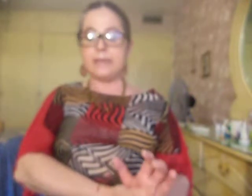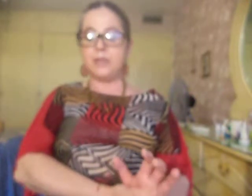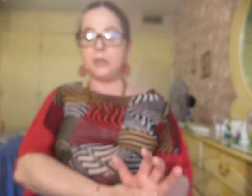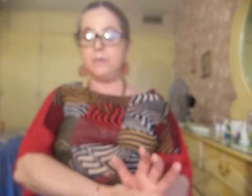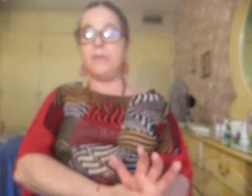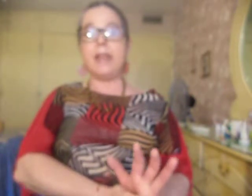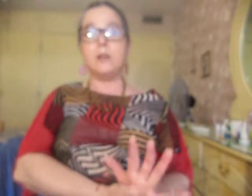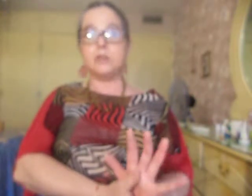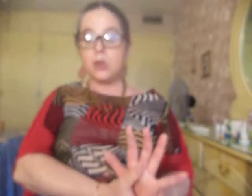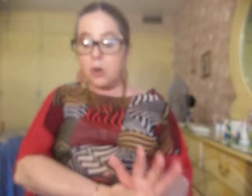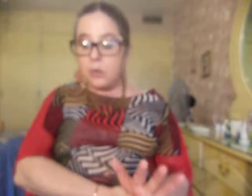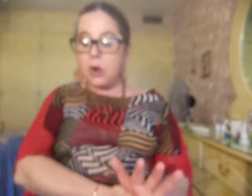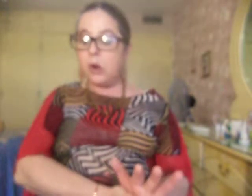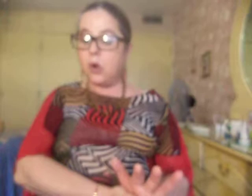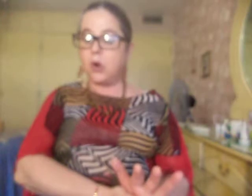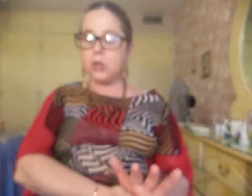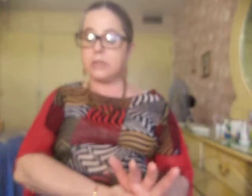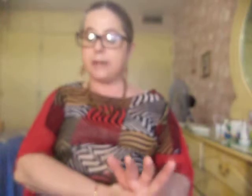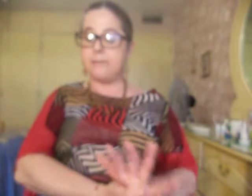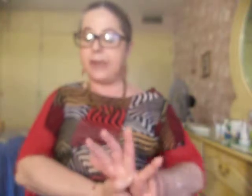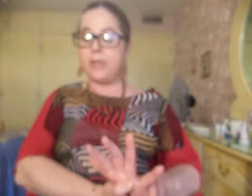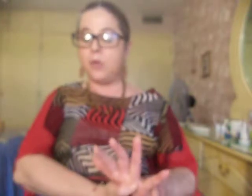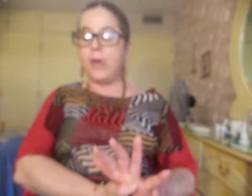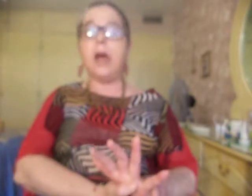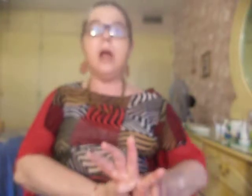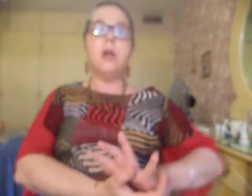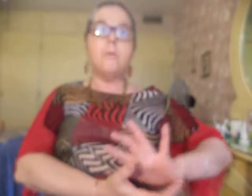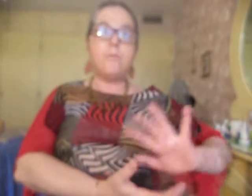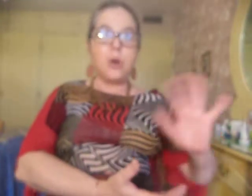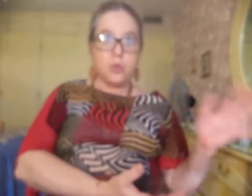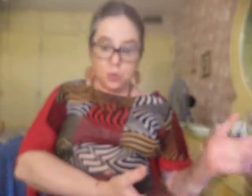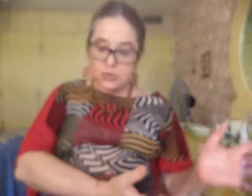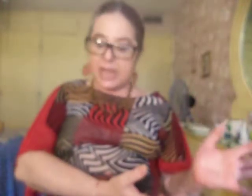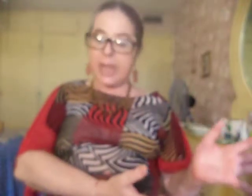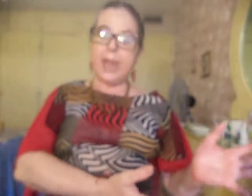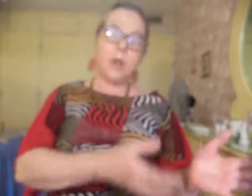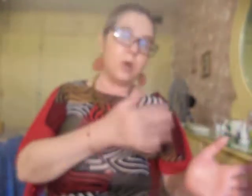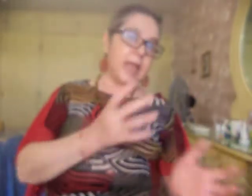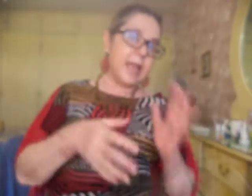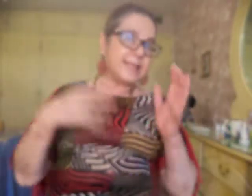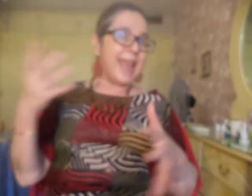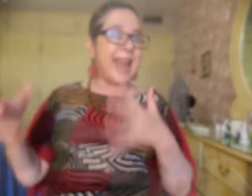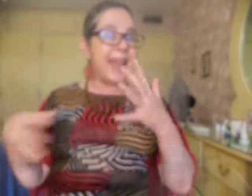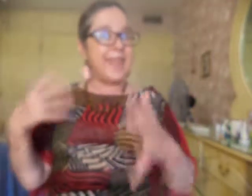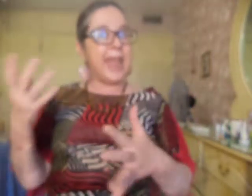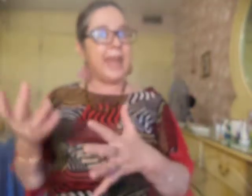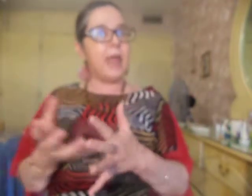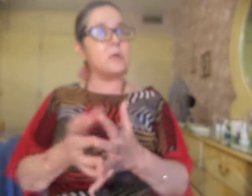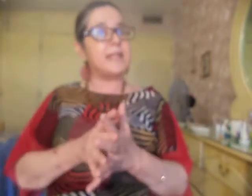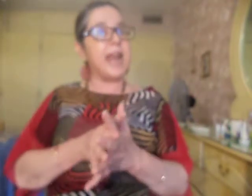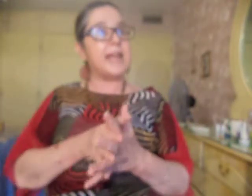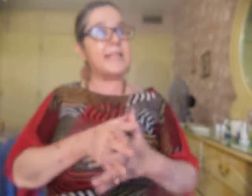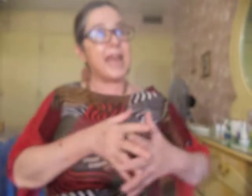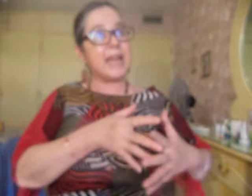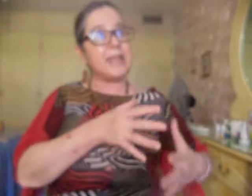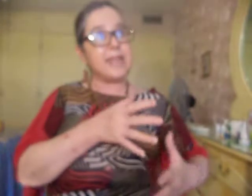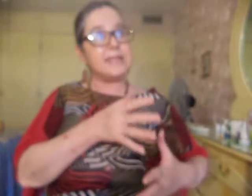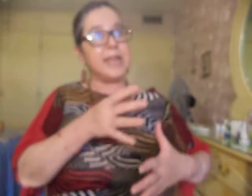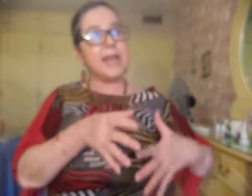formación de los glóbulos rojos. También ayuda, produce lo que es el ADN, o sea, las características